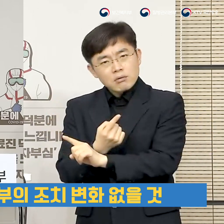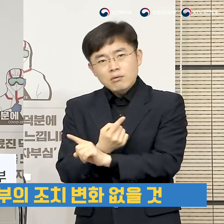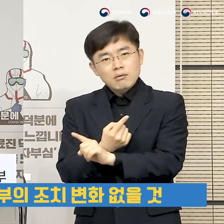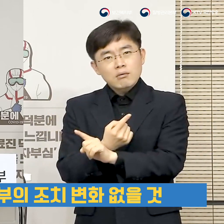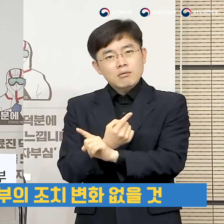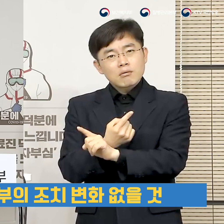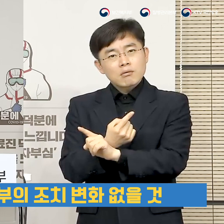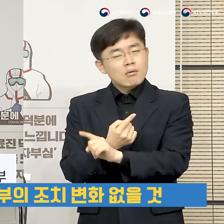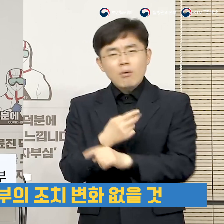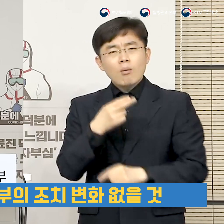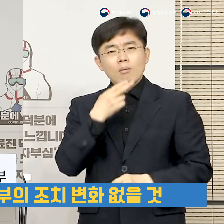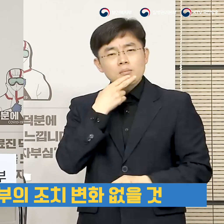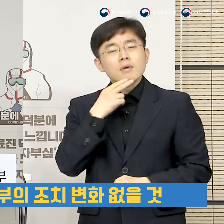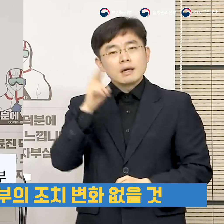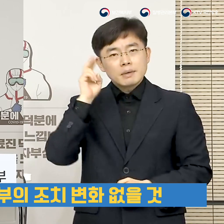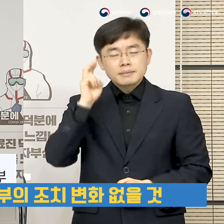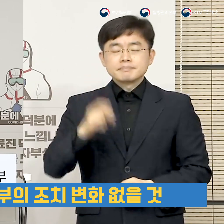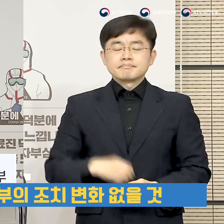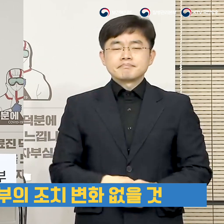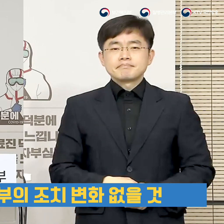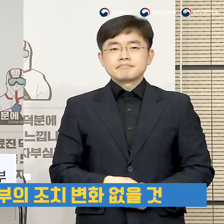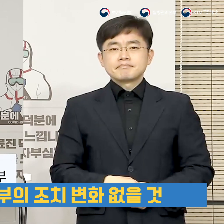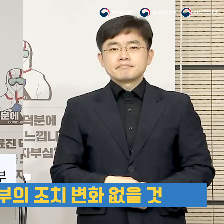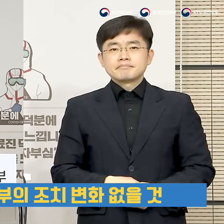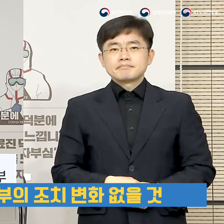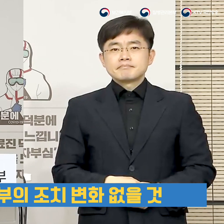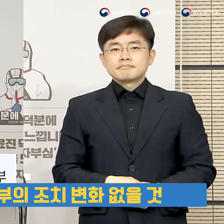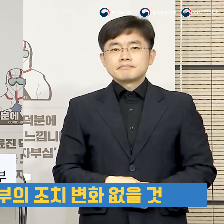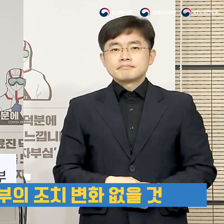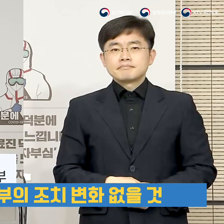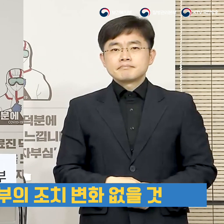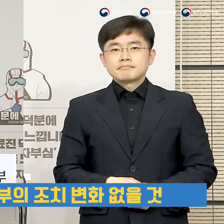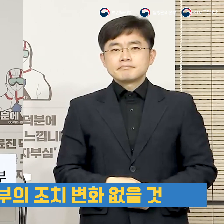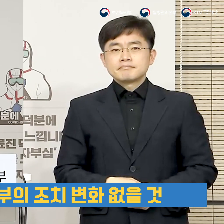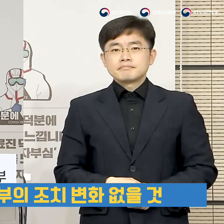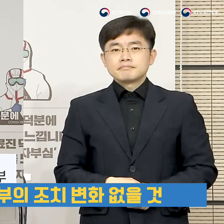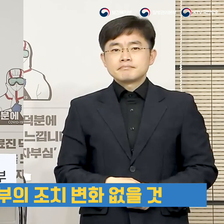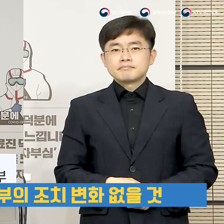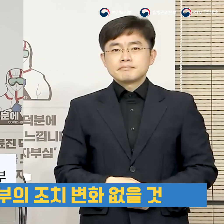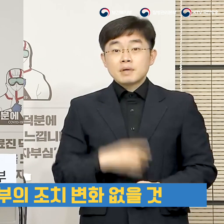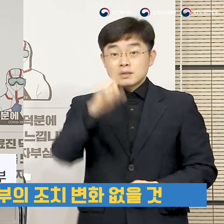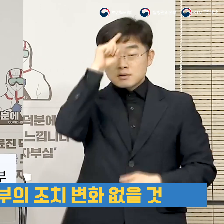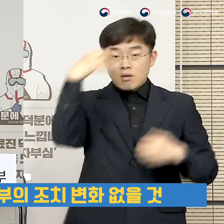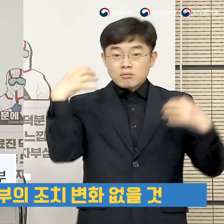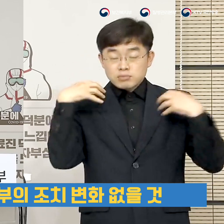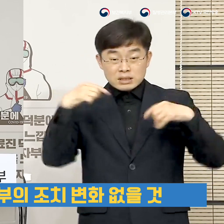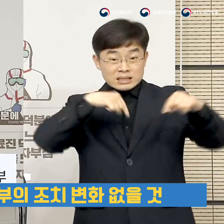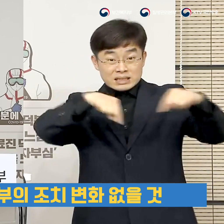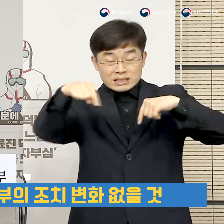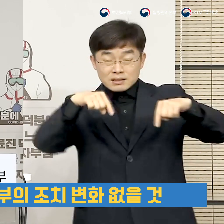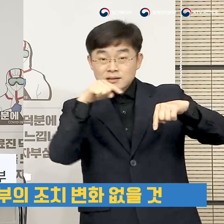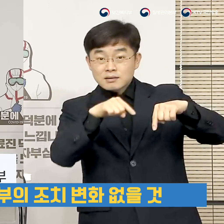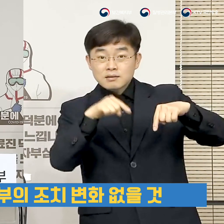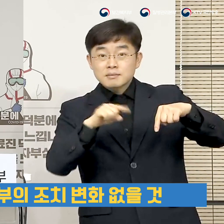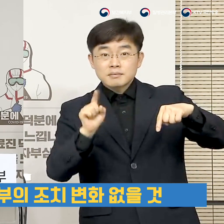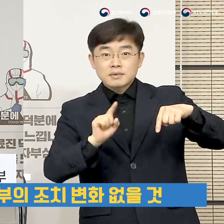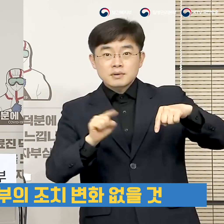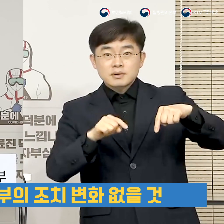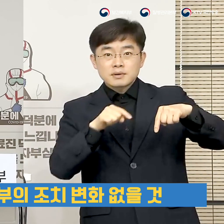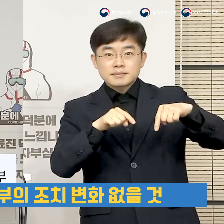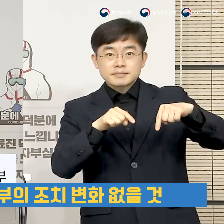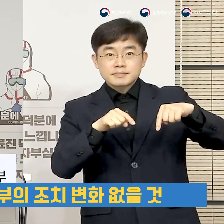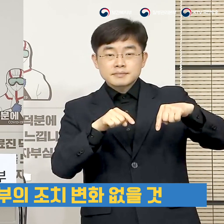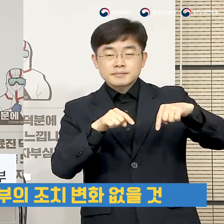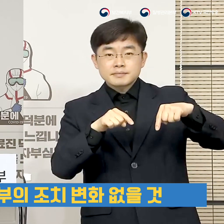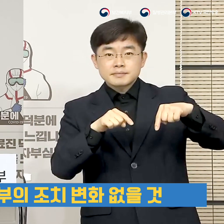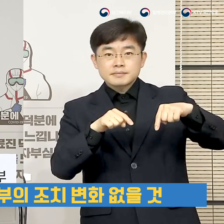것은 거의 없을 것으로 생각을 합니다. 이 정부의 조치는 그 개별적인 그